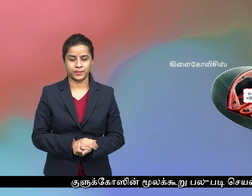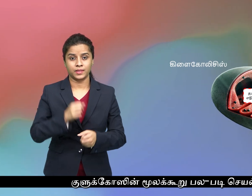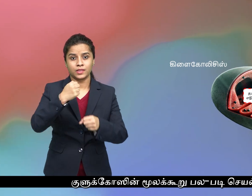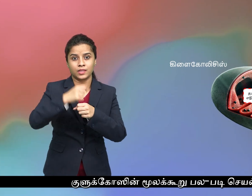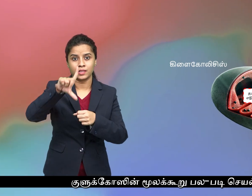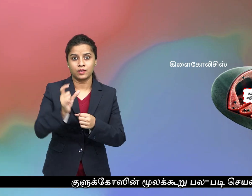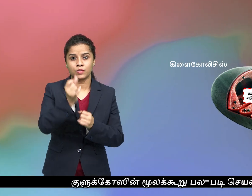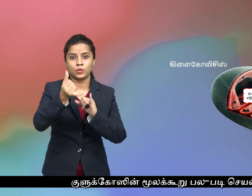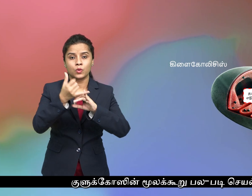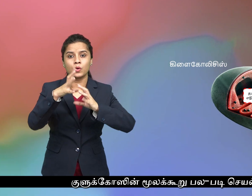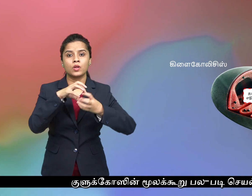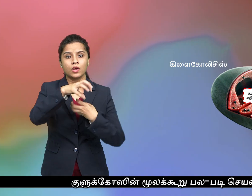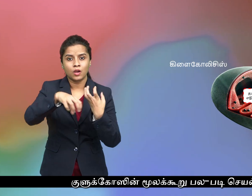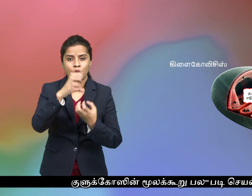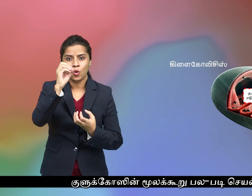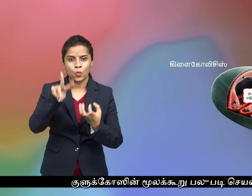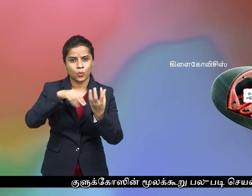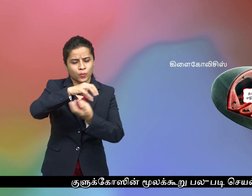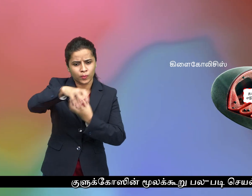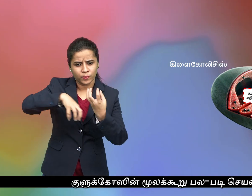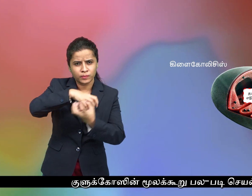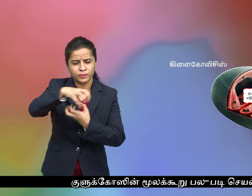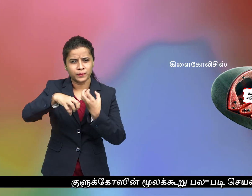குளுக்கோஸின் மூலக்கூறு பல படி செயல்பாட்டில்